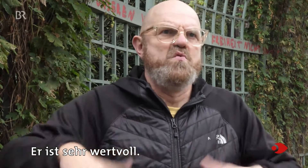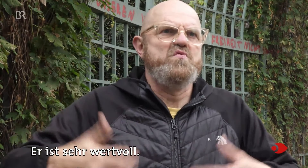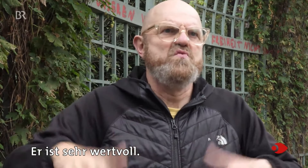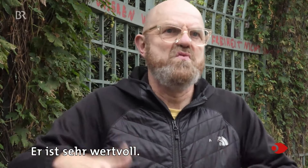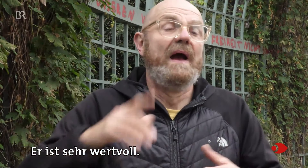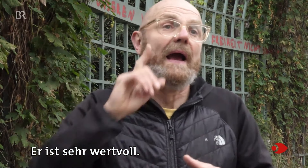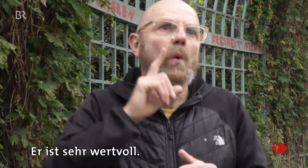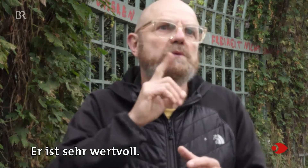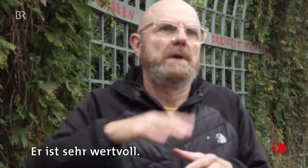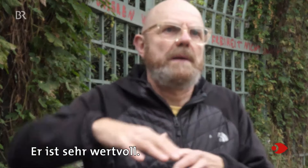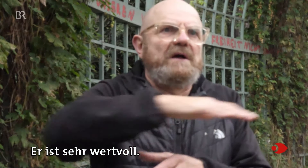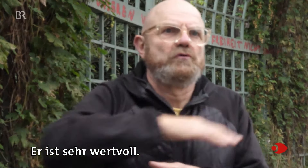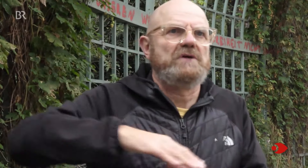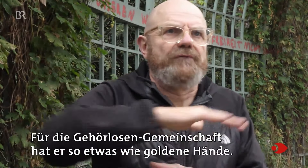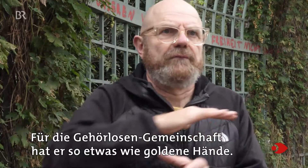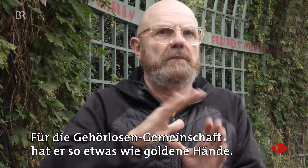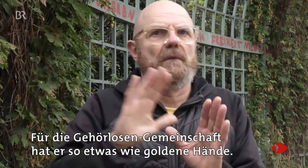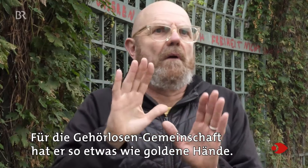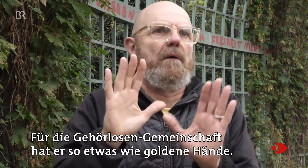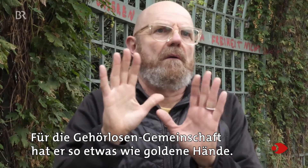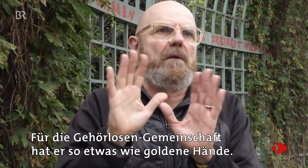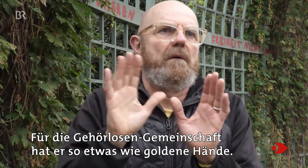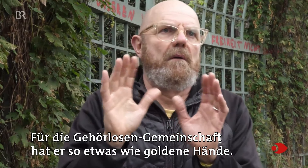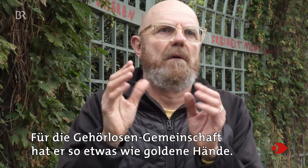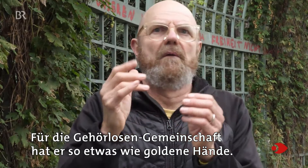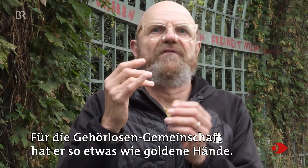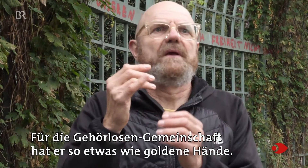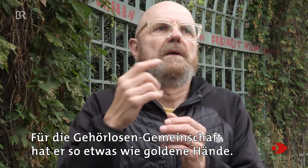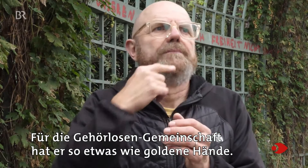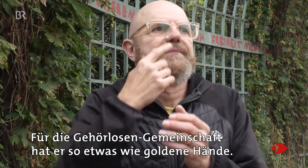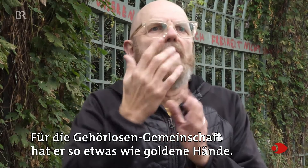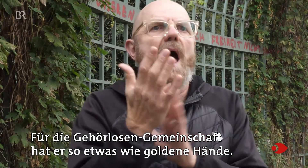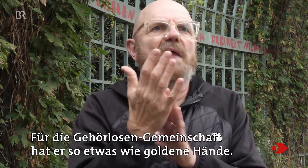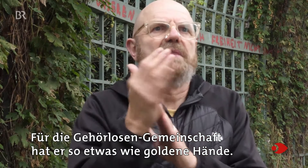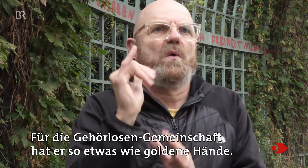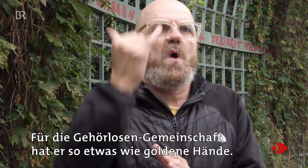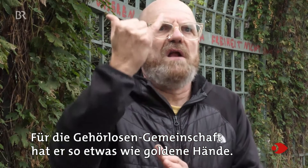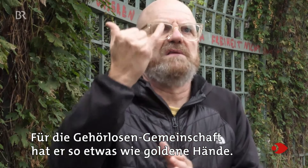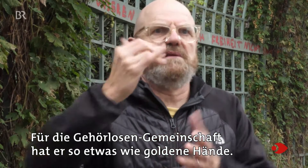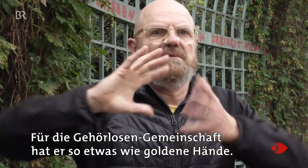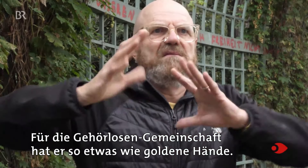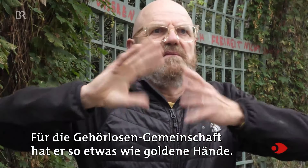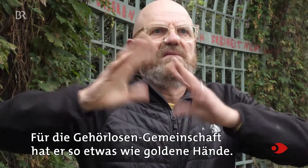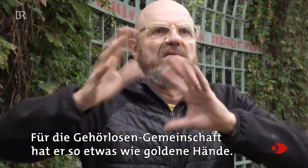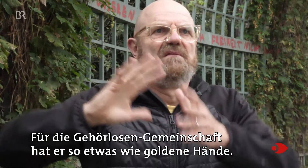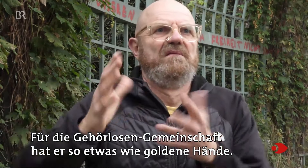Er ist sehr wertvoll. Für die Gehörlosengemeinschaft hat er so etwas wie goldene Hände.